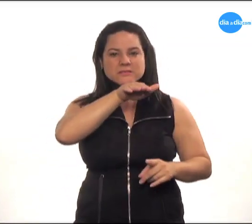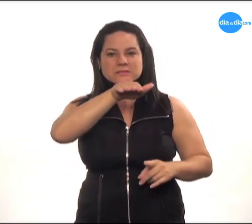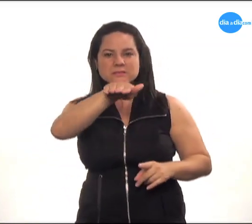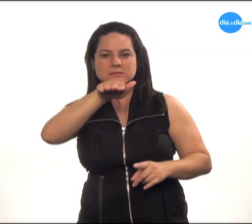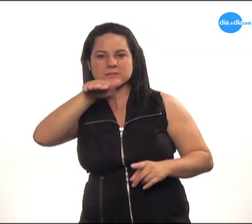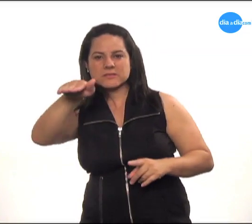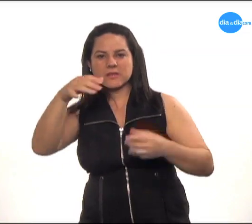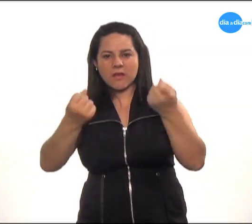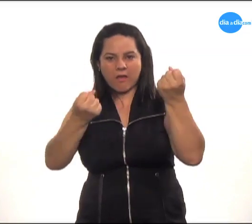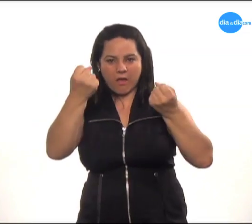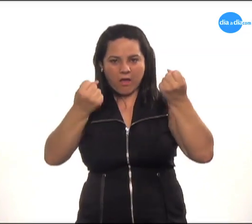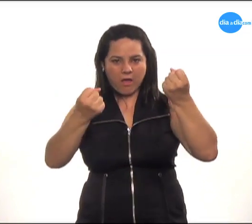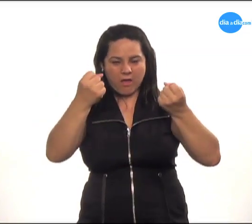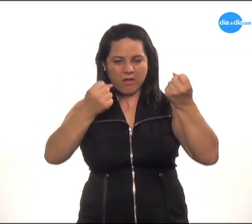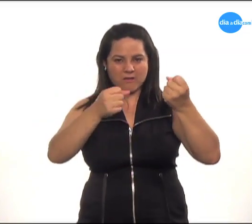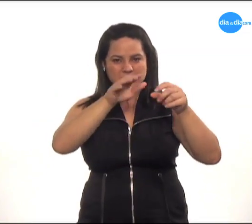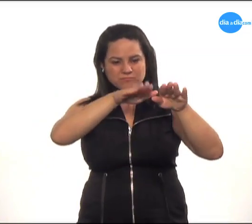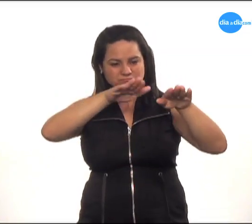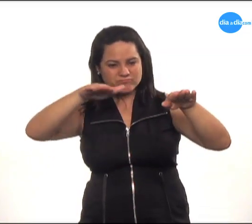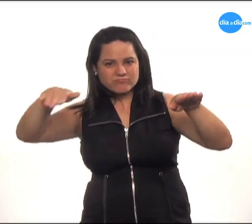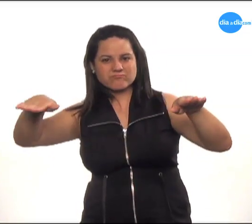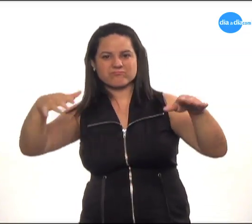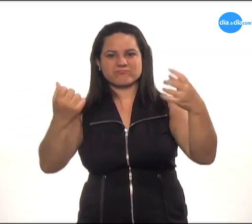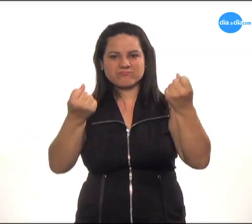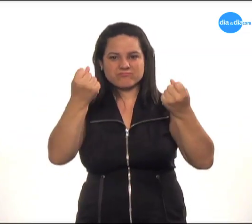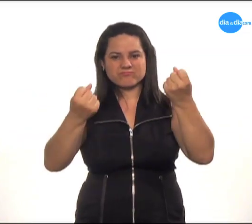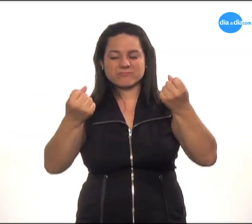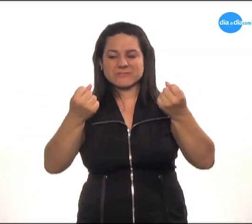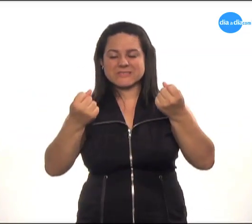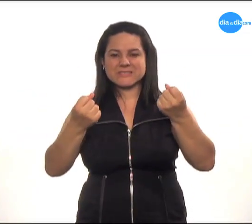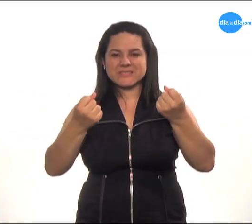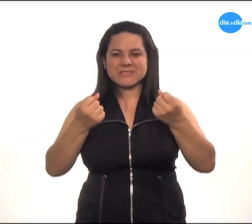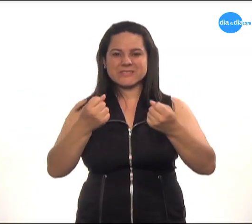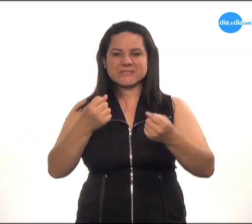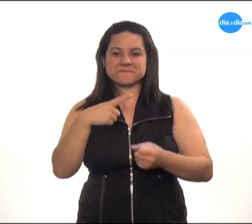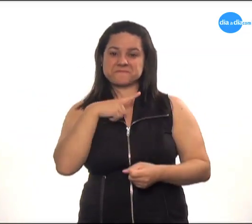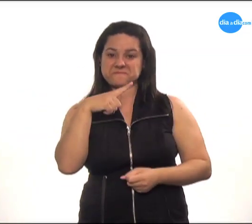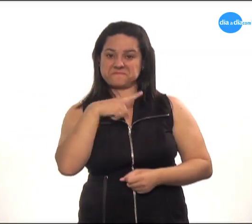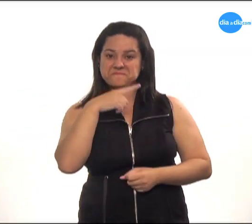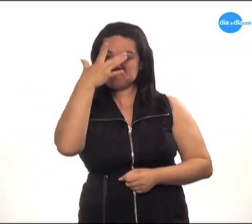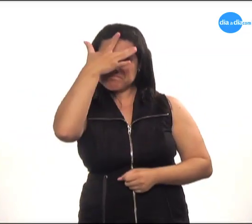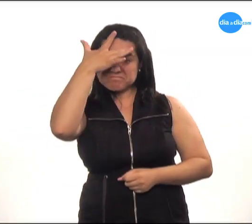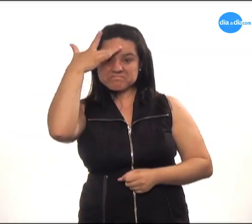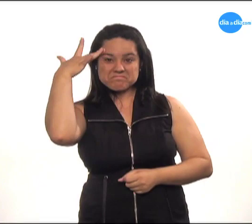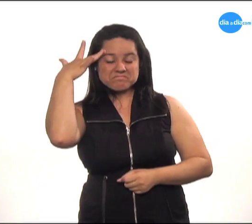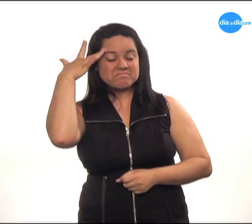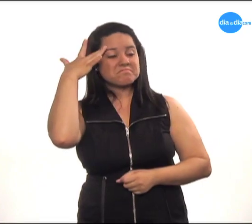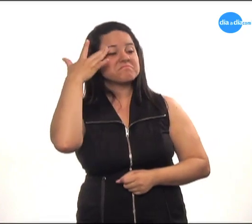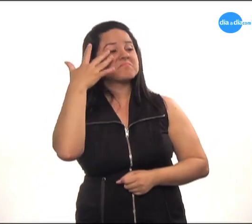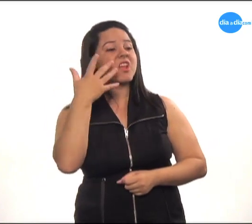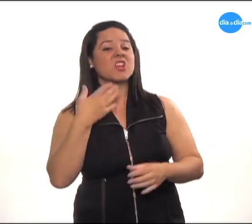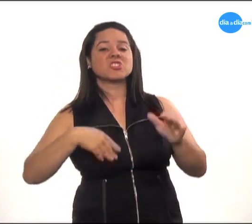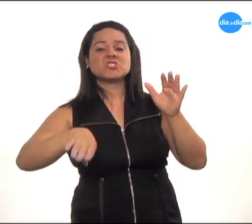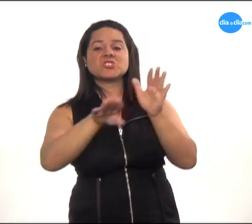Muitos de nós ficamos felizes quando aquela pessoa nos recebe nos estacionamentos e ainda damos de dedo: olha, para aí, eu sou membro da igreja, pago o meu dízimo, tem que